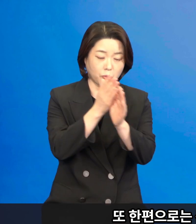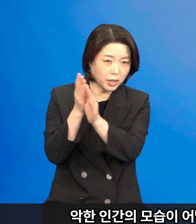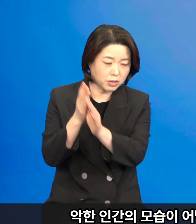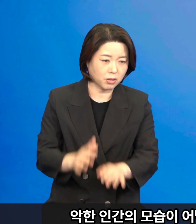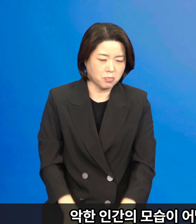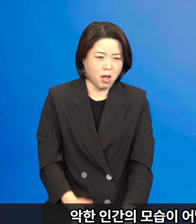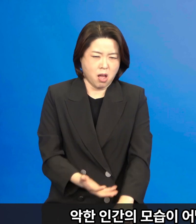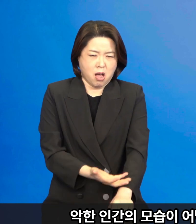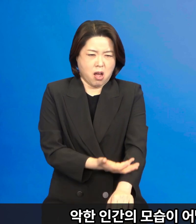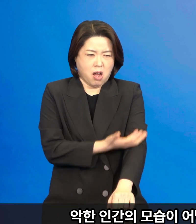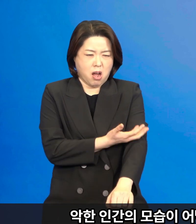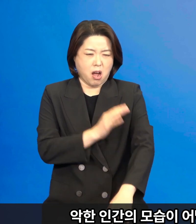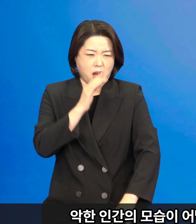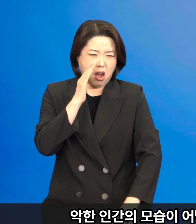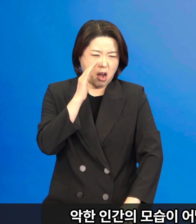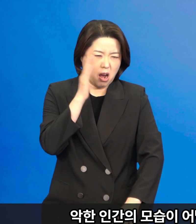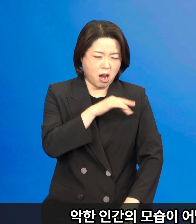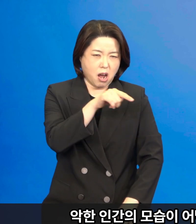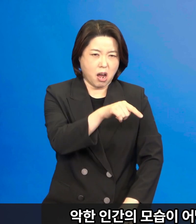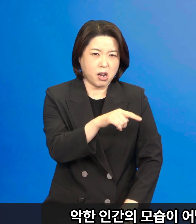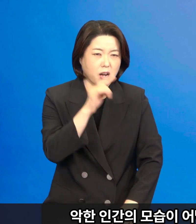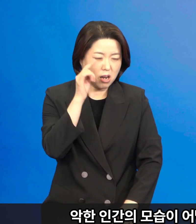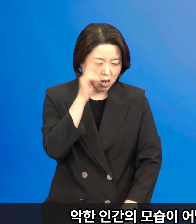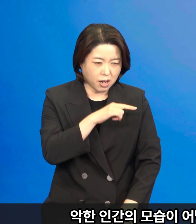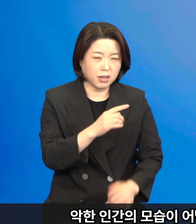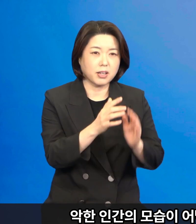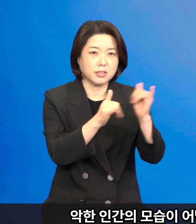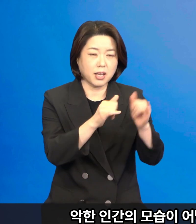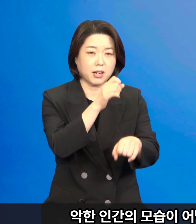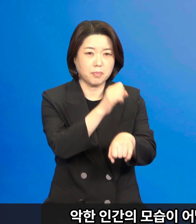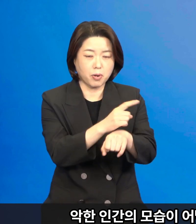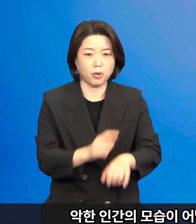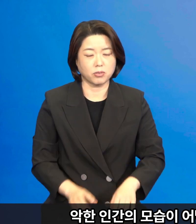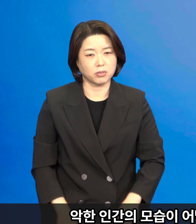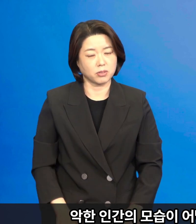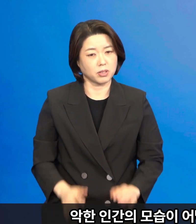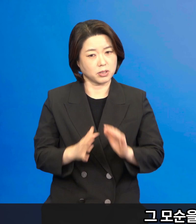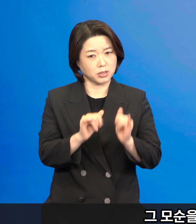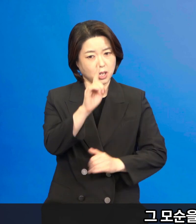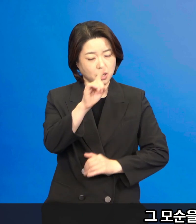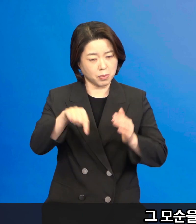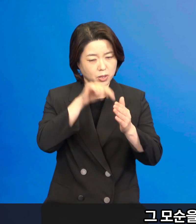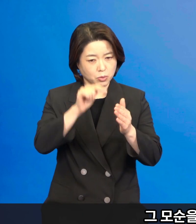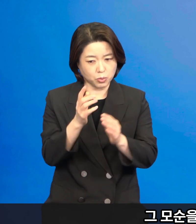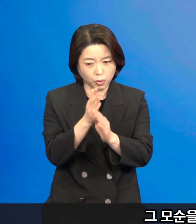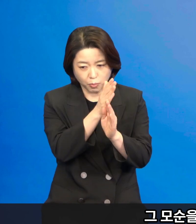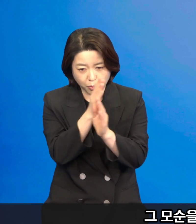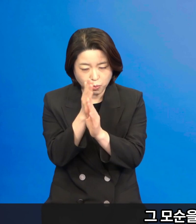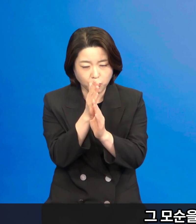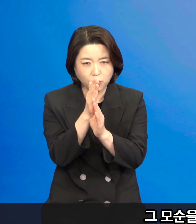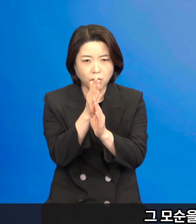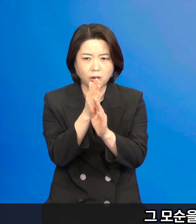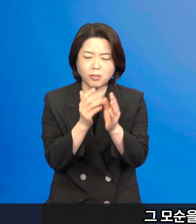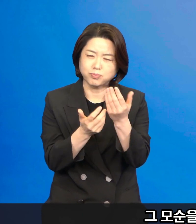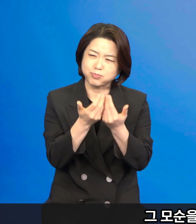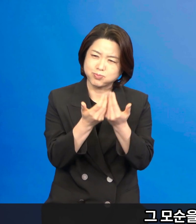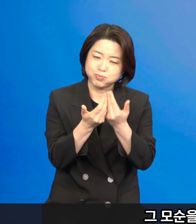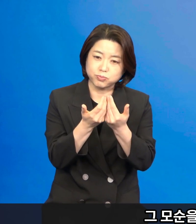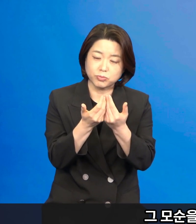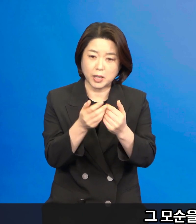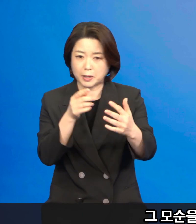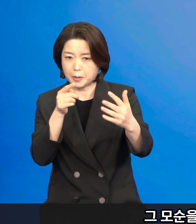폭력적인 악한 인간의 모습이 어떻게 한 인간에 공존할 수 있을까? 그 모순을 꿰뚫어